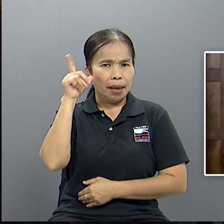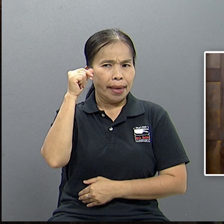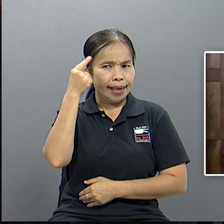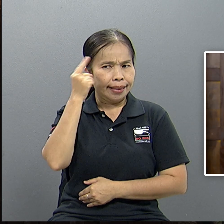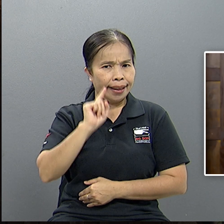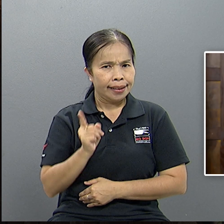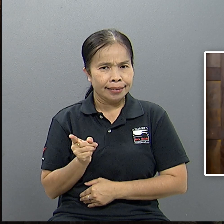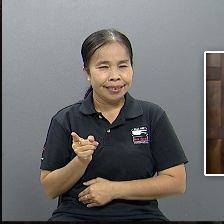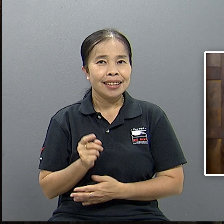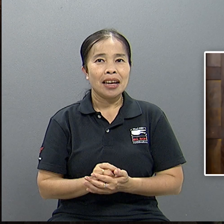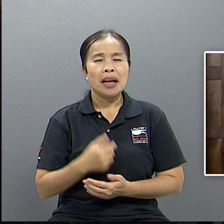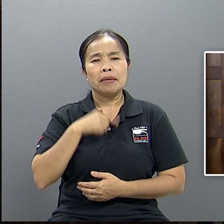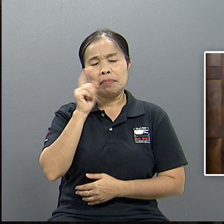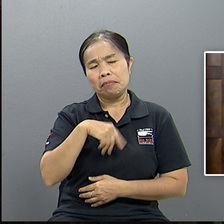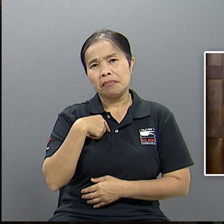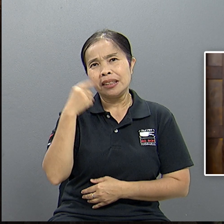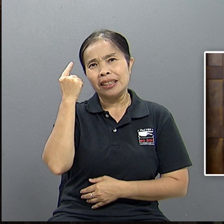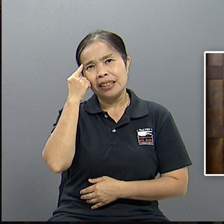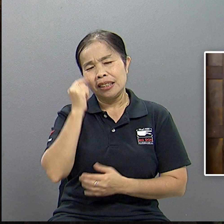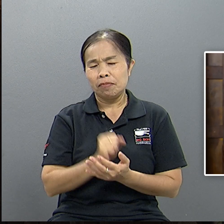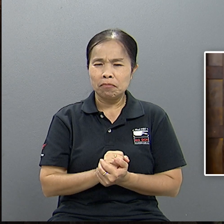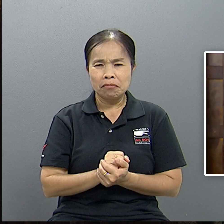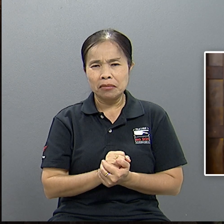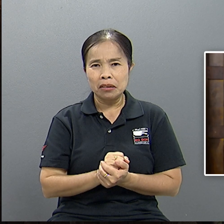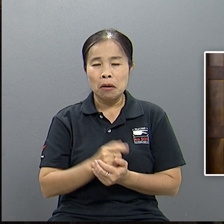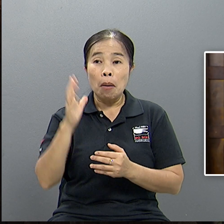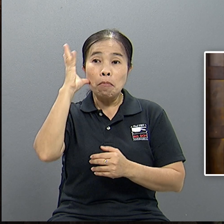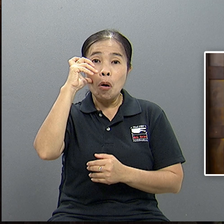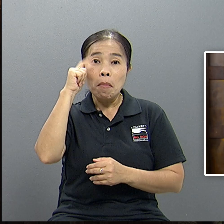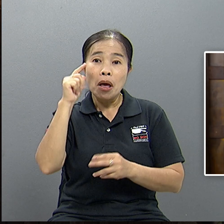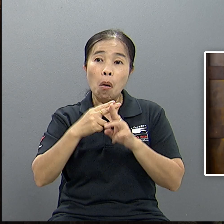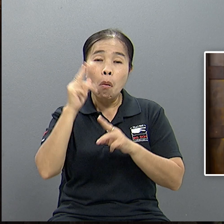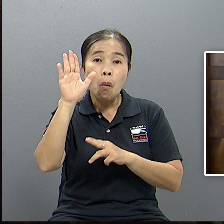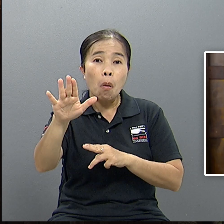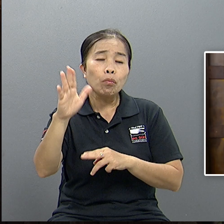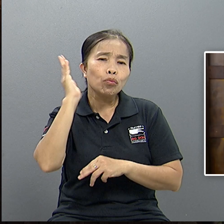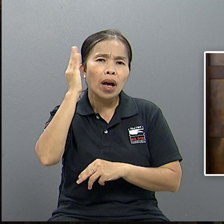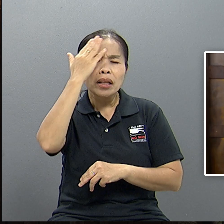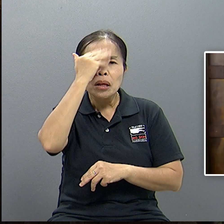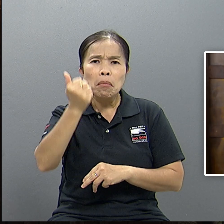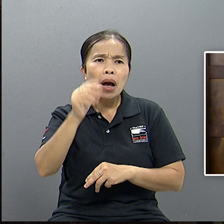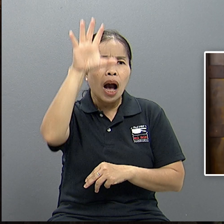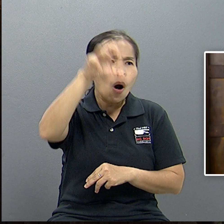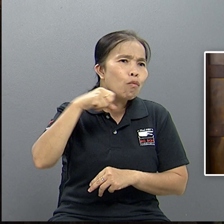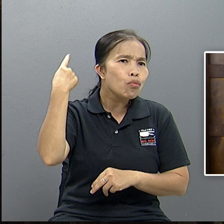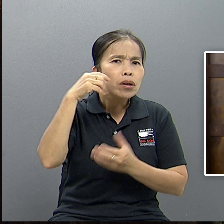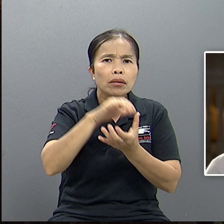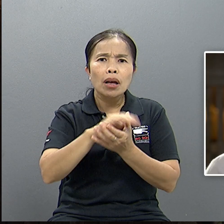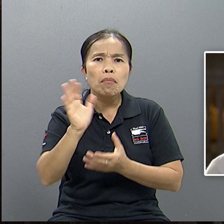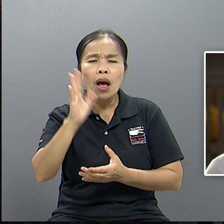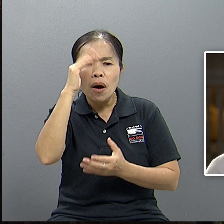เจ้าคุณมาหินกับคุณหญิงเนียมเนี่ยก็ไม่อยากกะหาคู่มั่นคู่หมายไว้ให้ลูกชายตัวเองบ้างแปลก